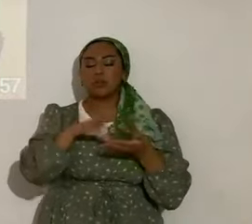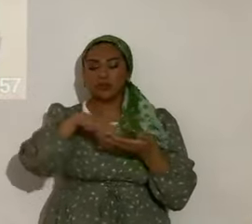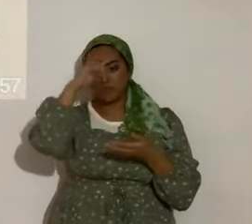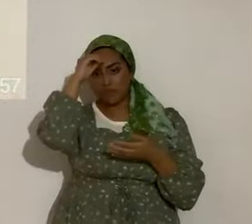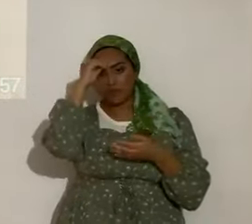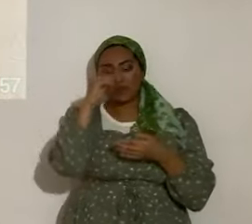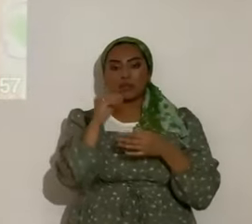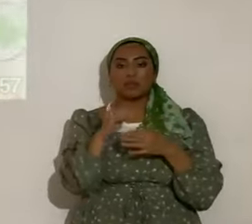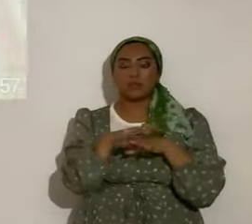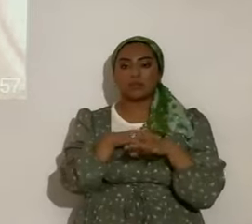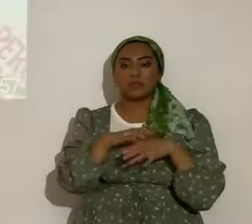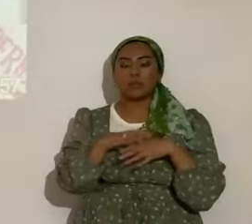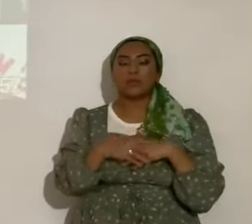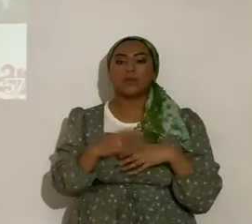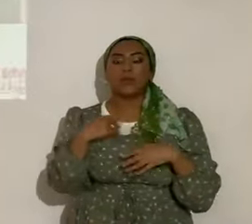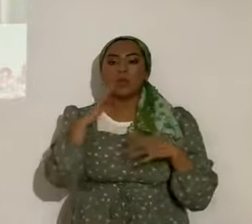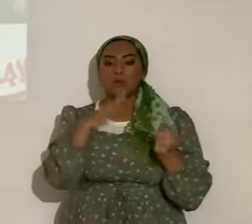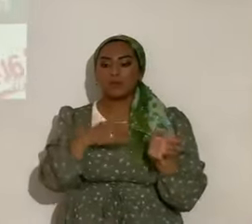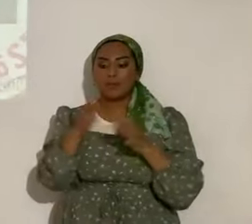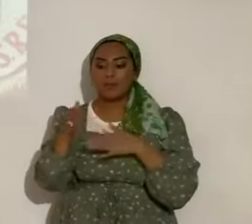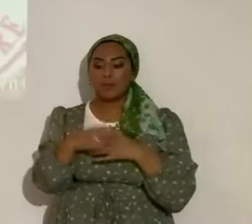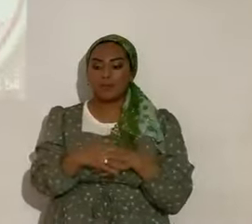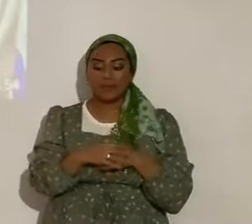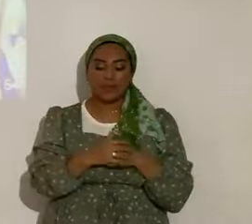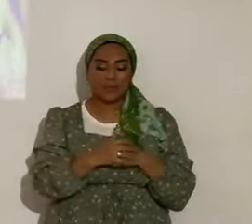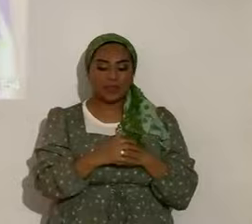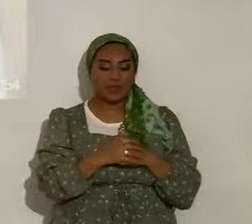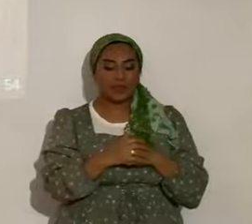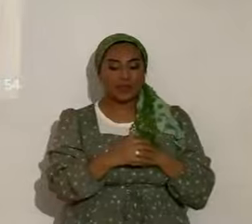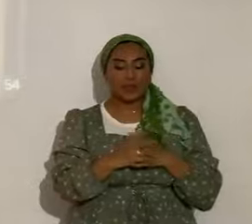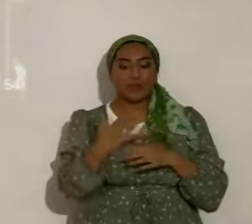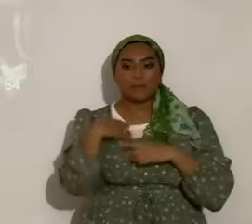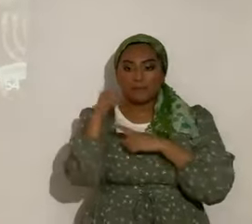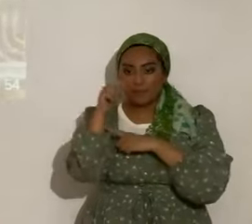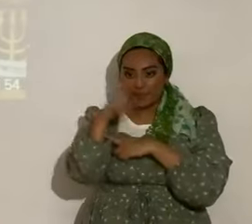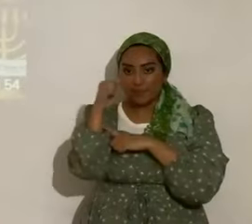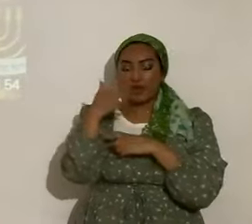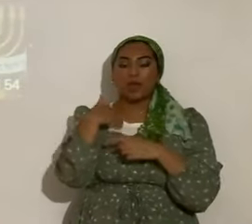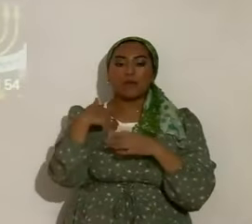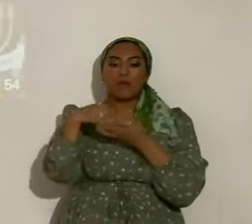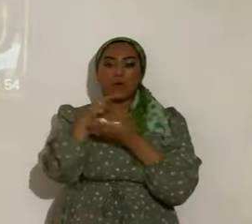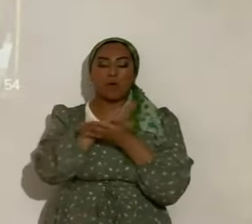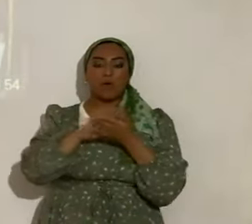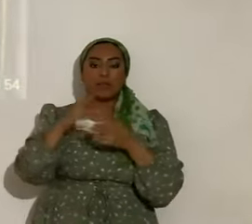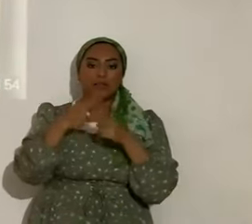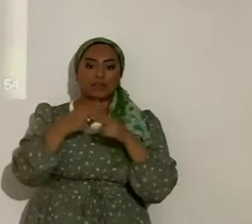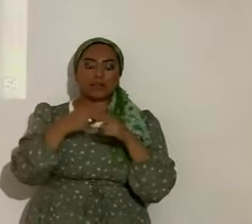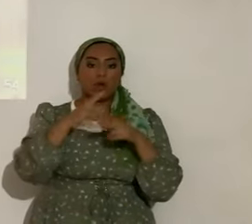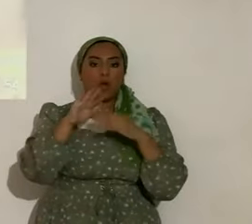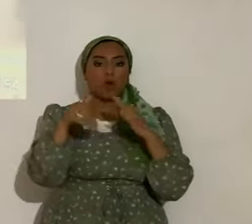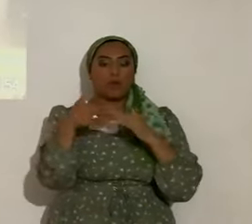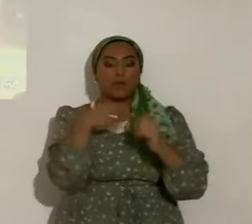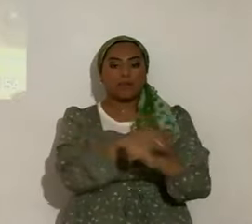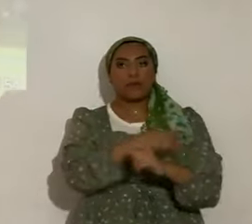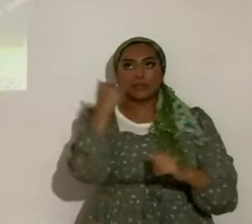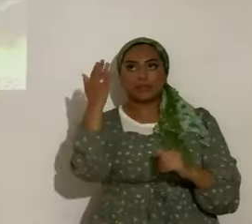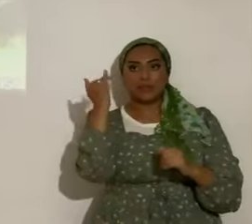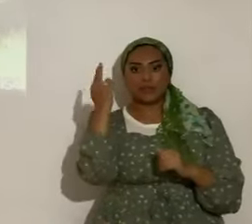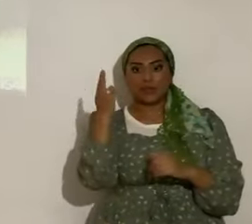con cuidado. Voy a pasar de este lado. Me inclino porque está en nombre bendito del Todopoderoso Yahweh